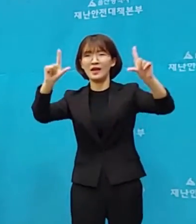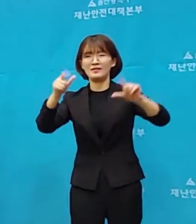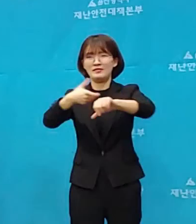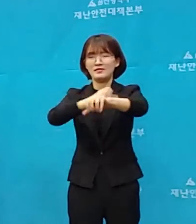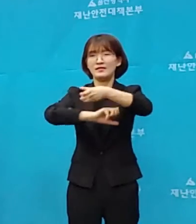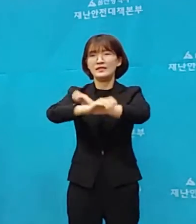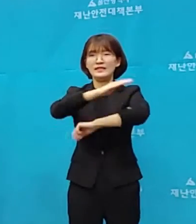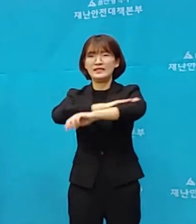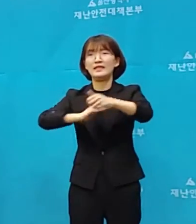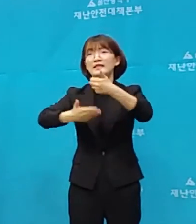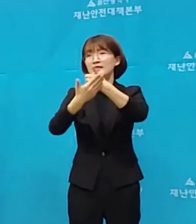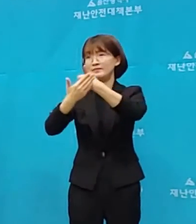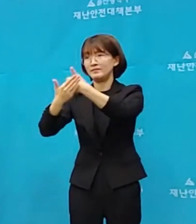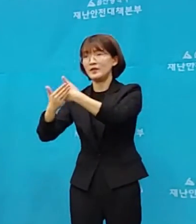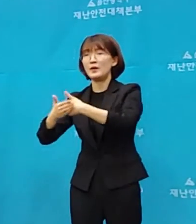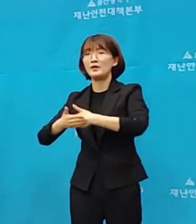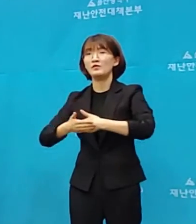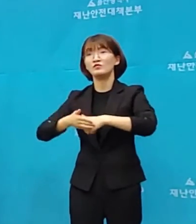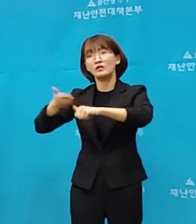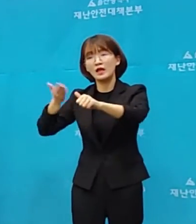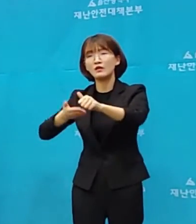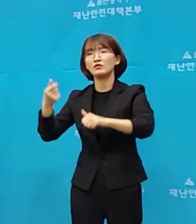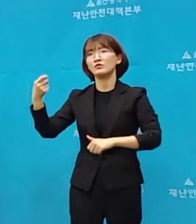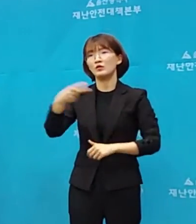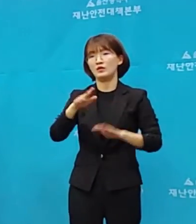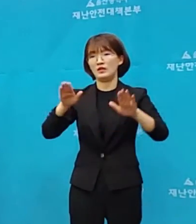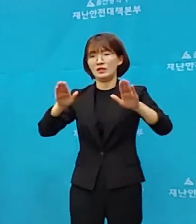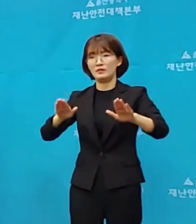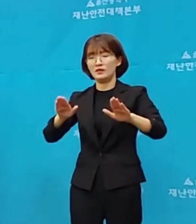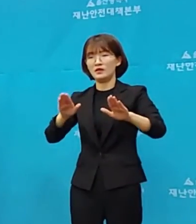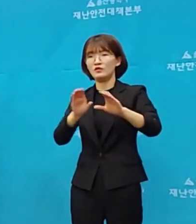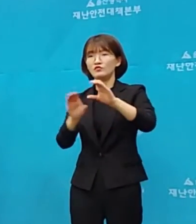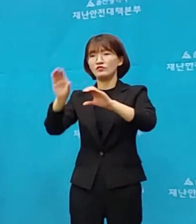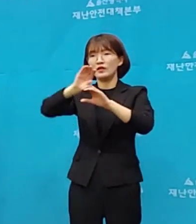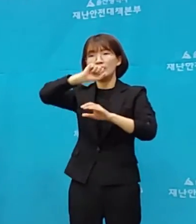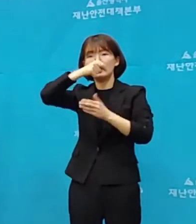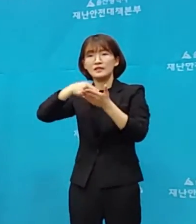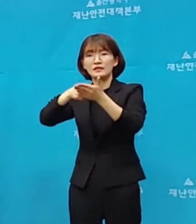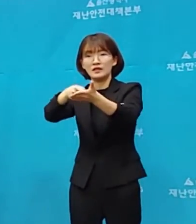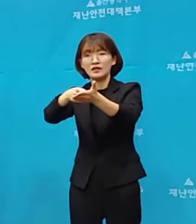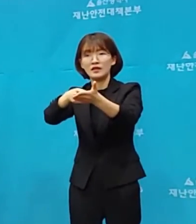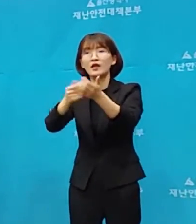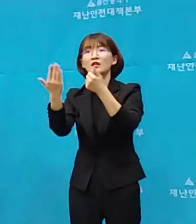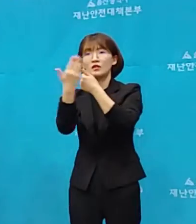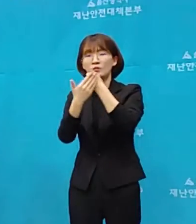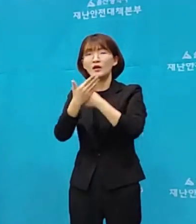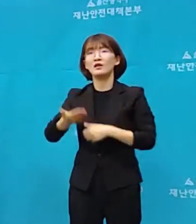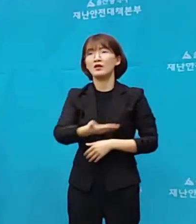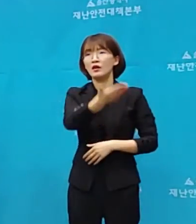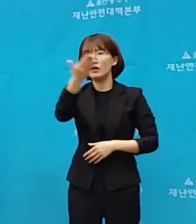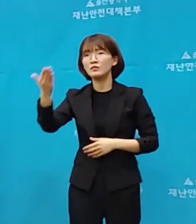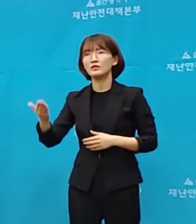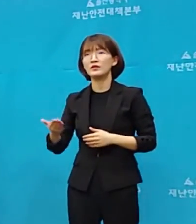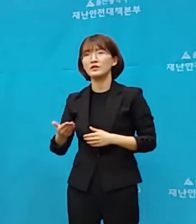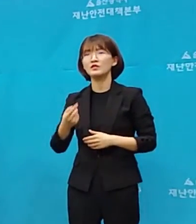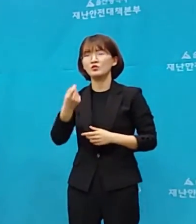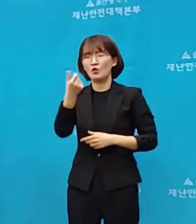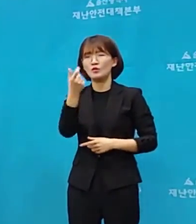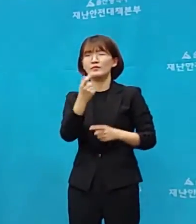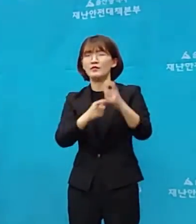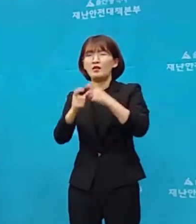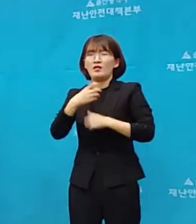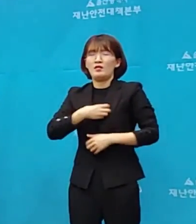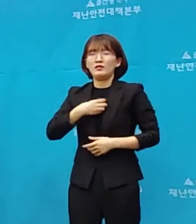주실 것을 당부드리며 이번에 편성된 추가 경정 예산안으로 시민 여러분의 시름을